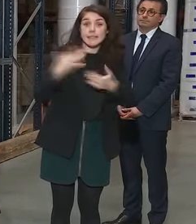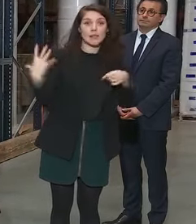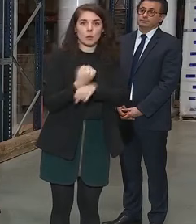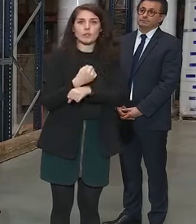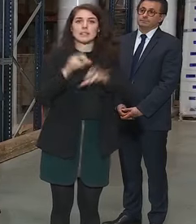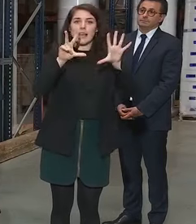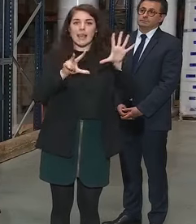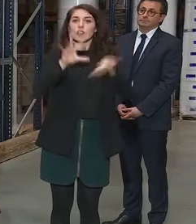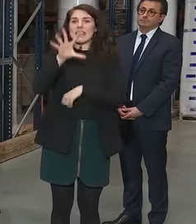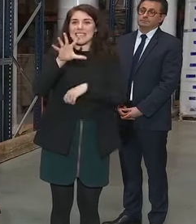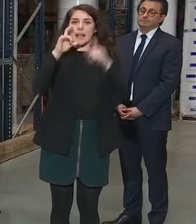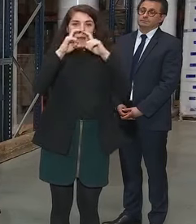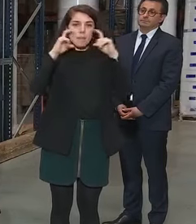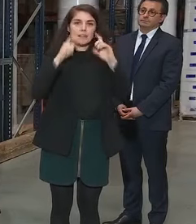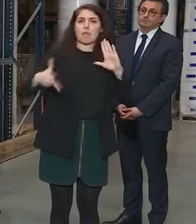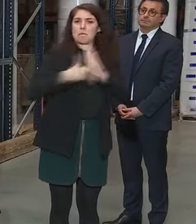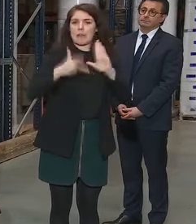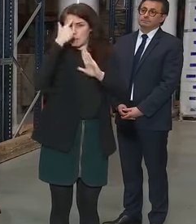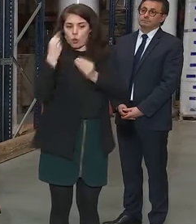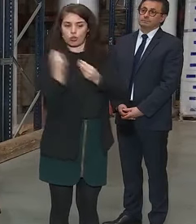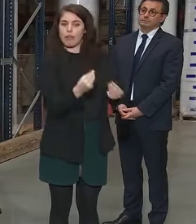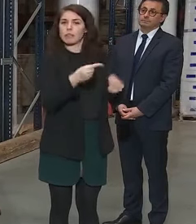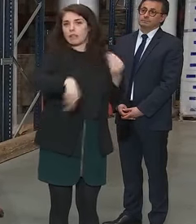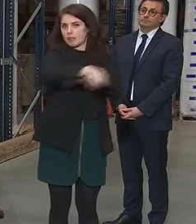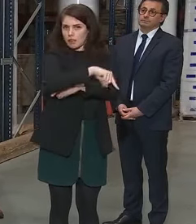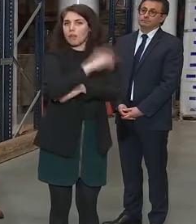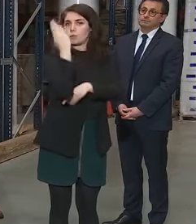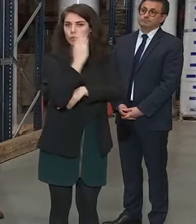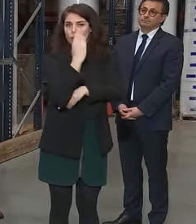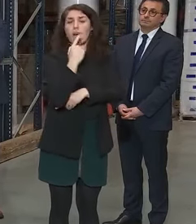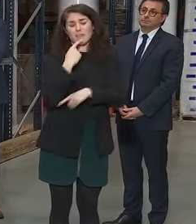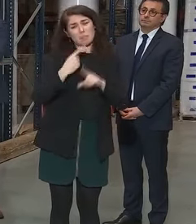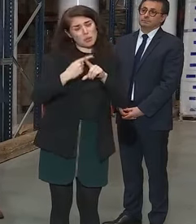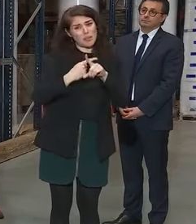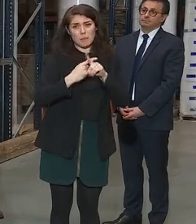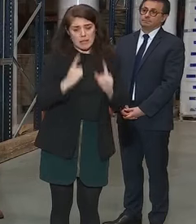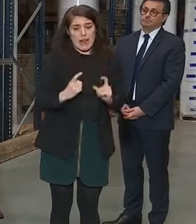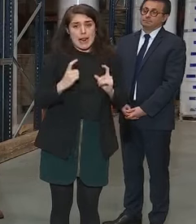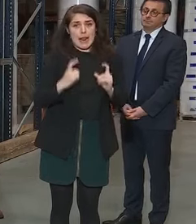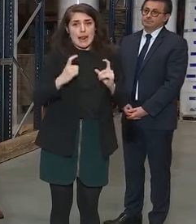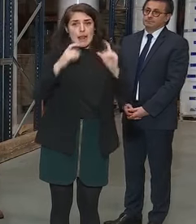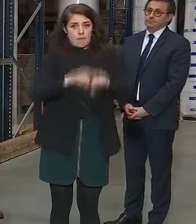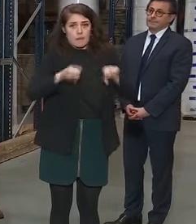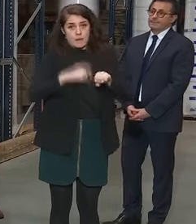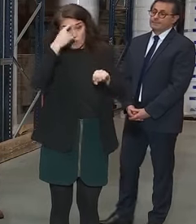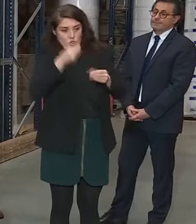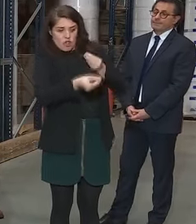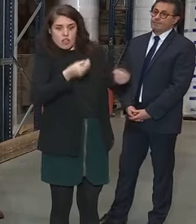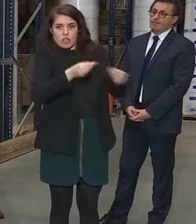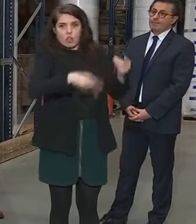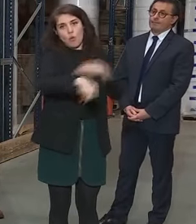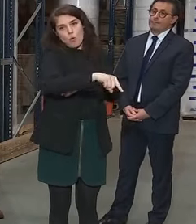notre capacité de production nationale pour fournir progressivement des masques à toutes ces professions.